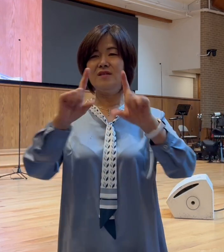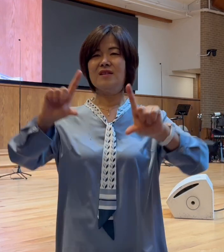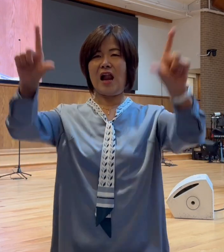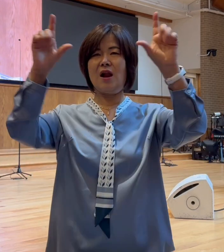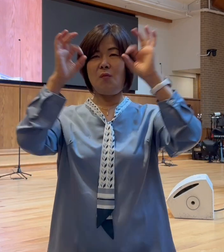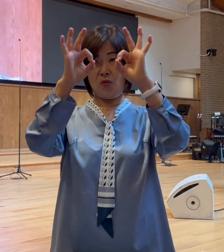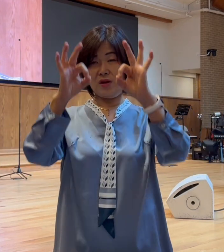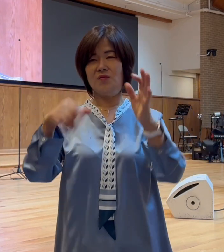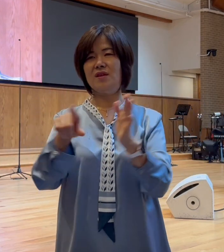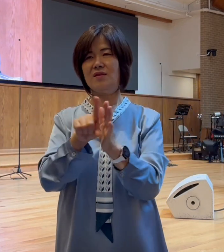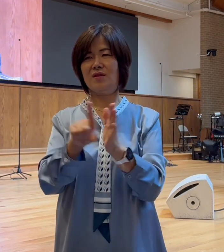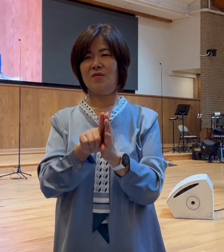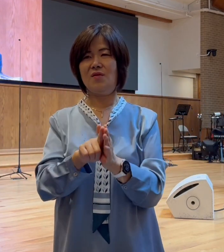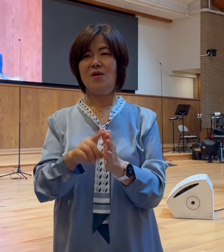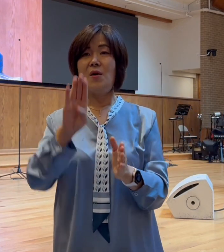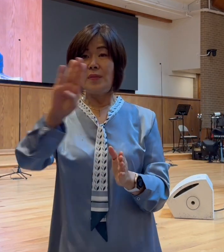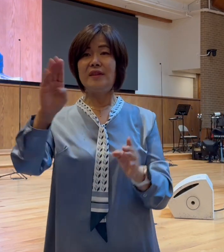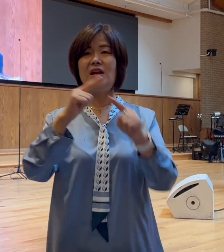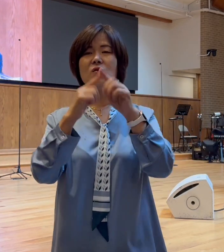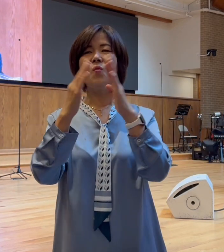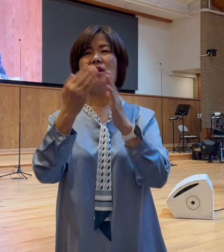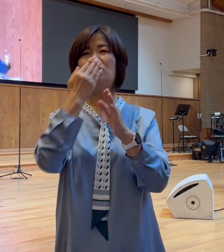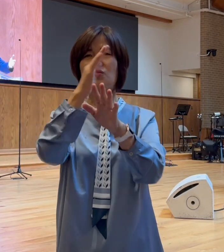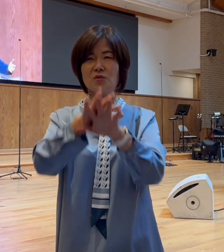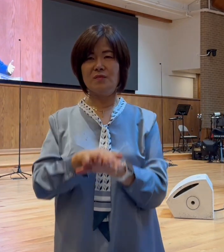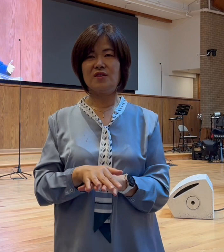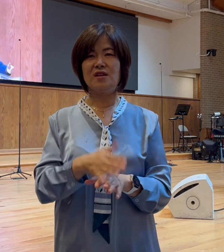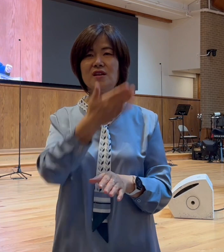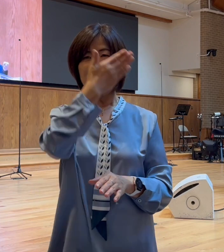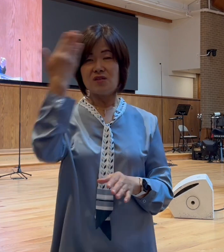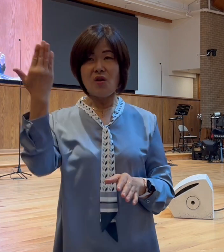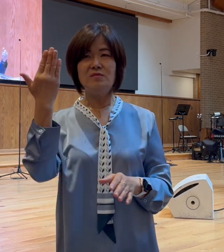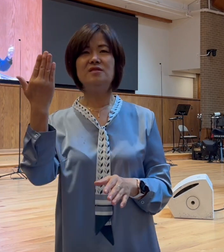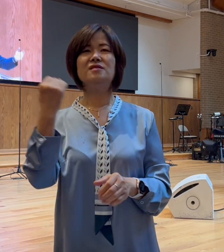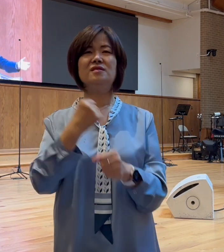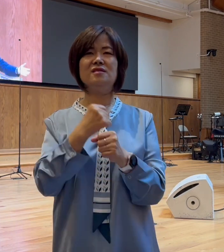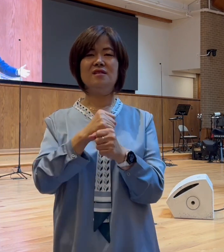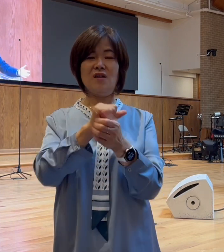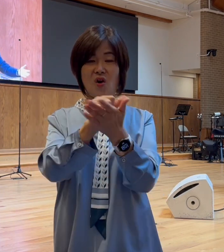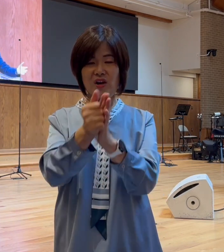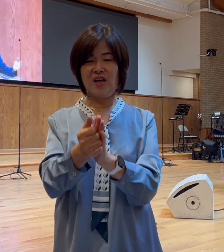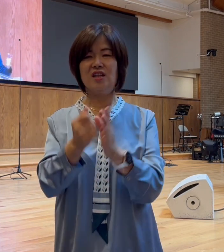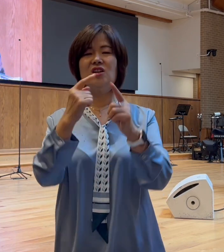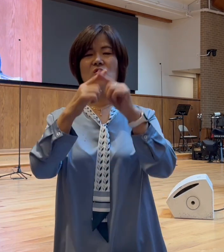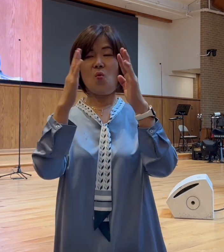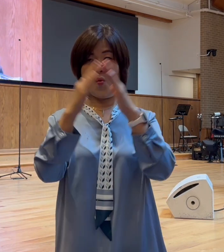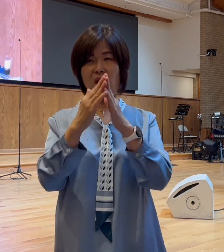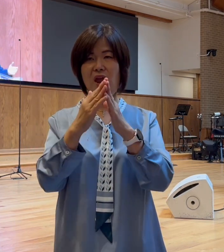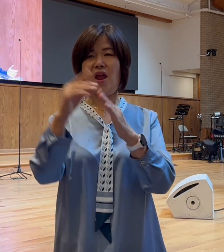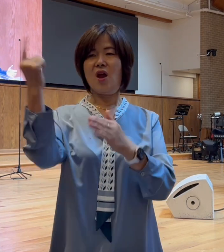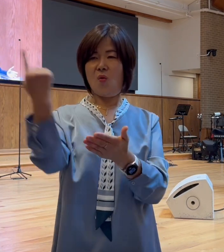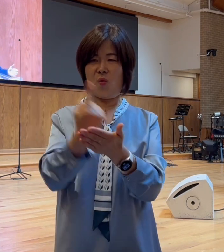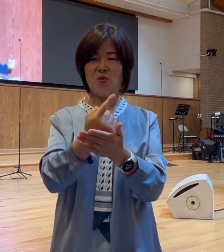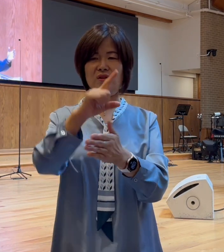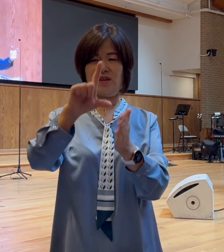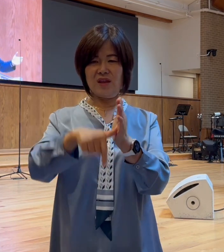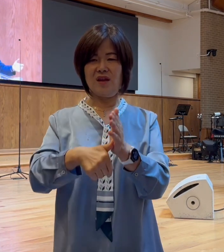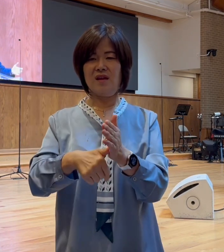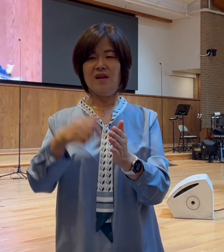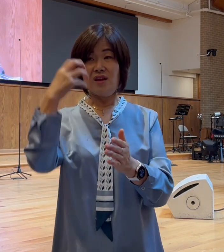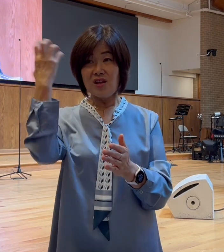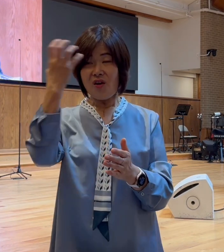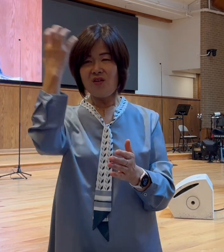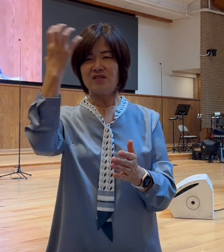거고, 그래서 우리 베델교회 성도님들이 젊은 아이들 또 어린 아이들이 이 교회에 드나들 때마다 근데